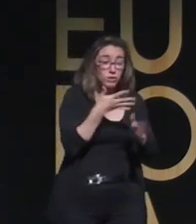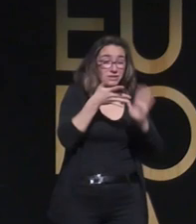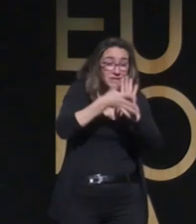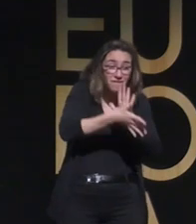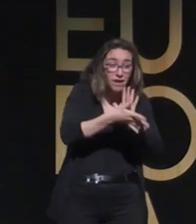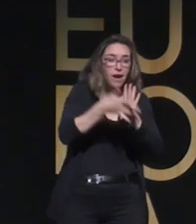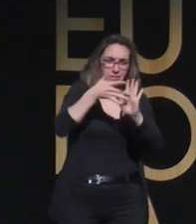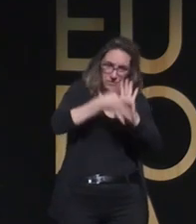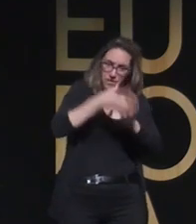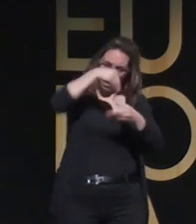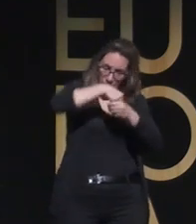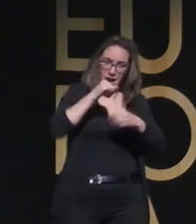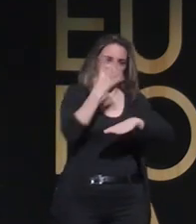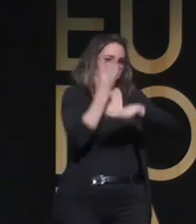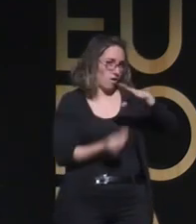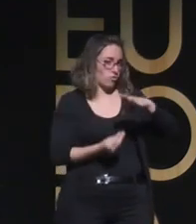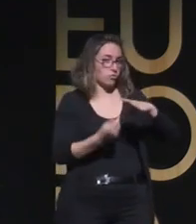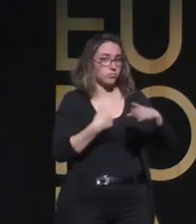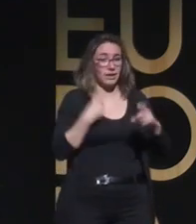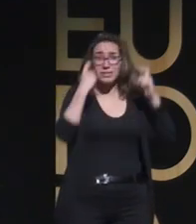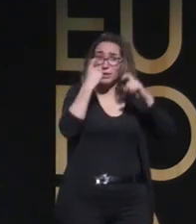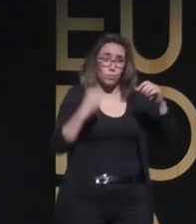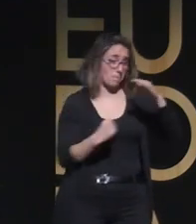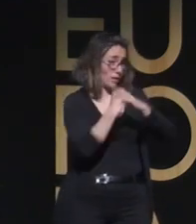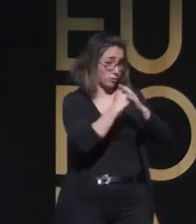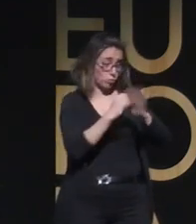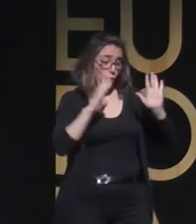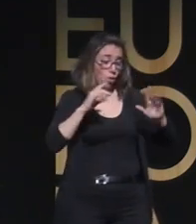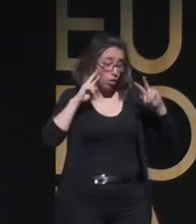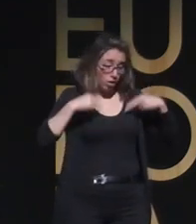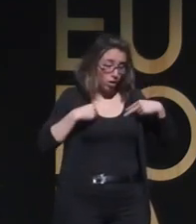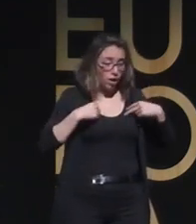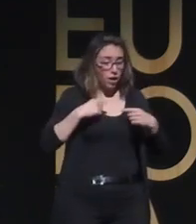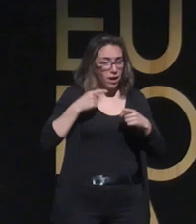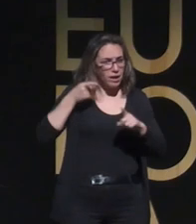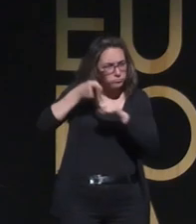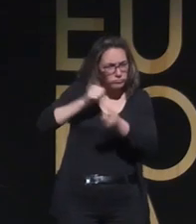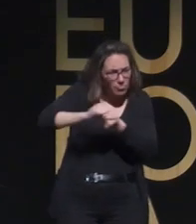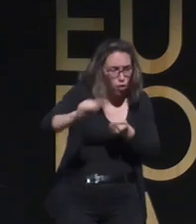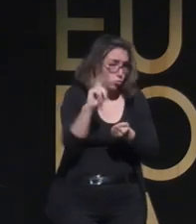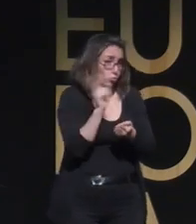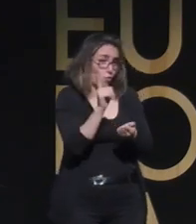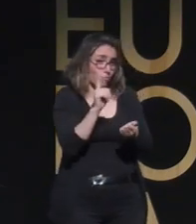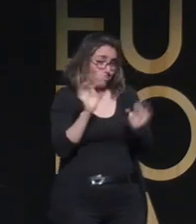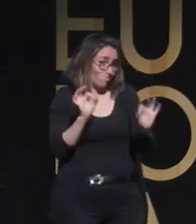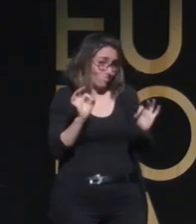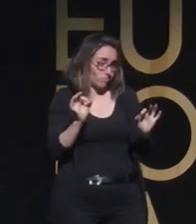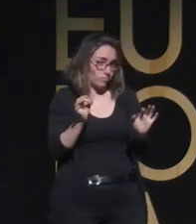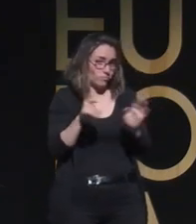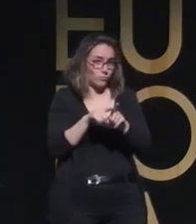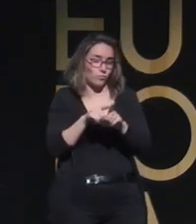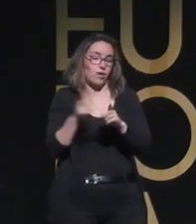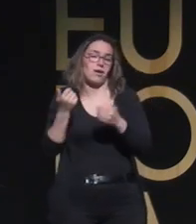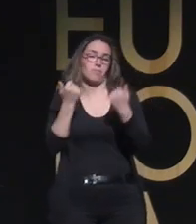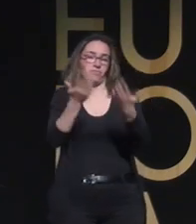equivocarnos. Estoy haciendo lo mejor que puedo desde mí, pero mi intención no es hacerte daño. No sé si me explico. Sí. Por lo tanto, les estamos dando un ejemplo